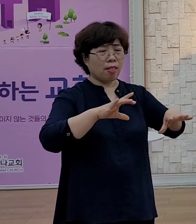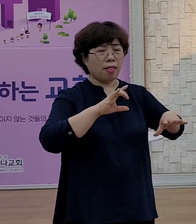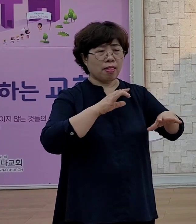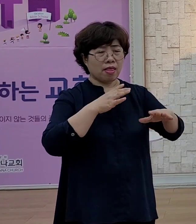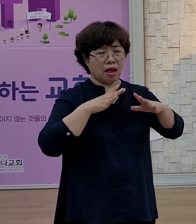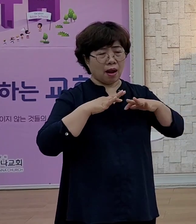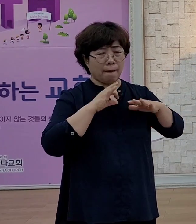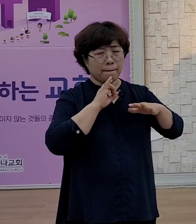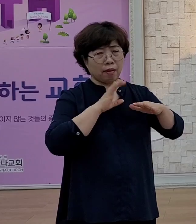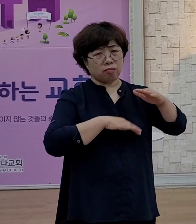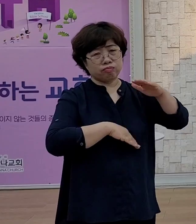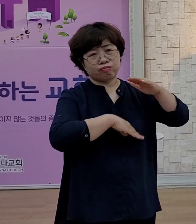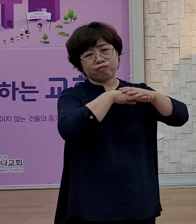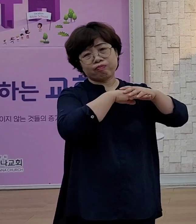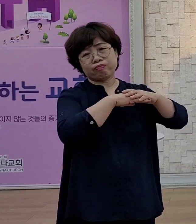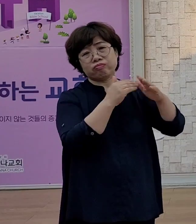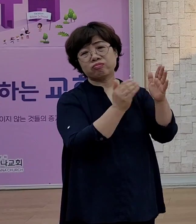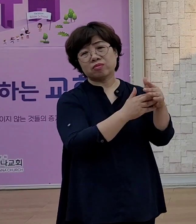인생이다.